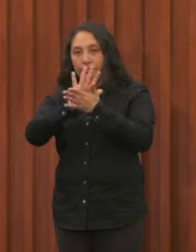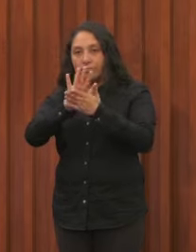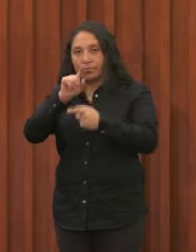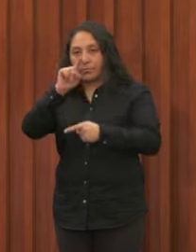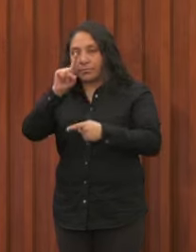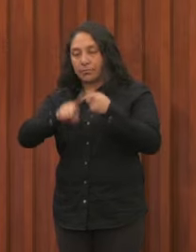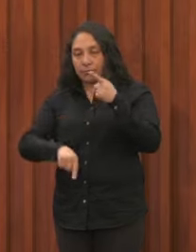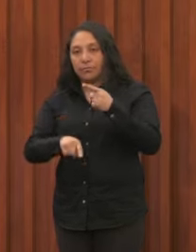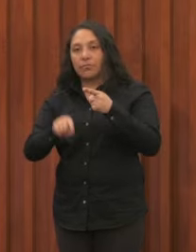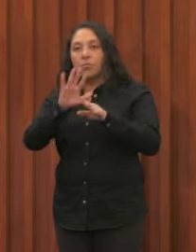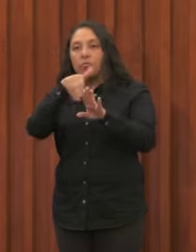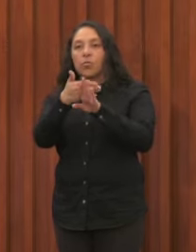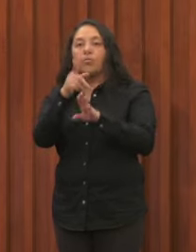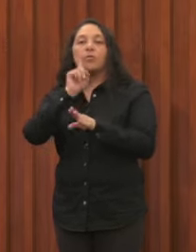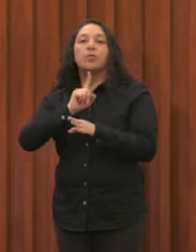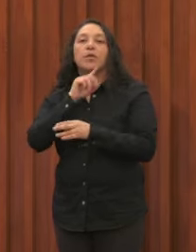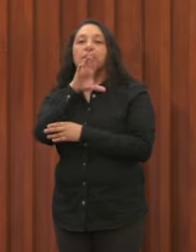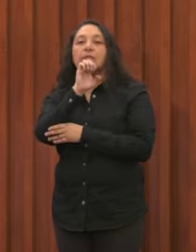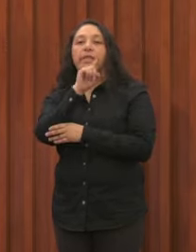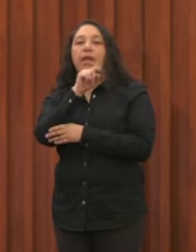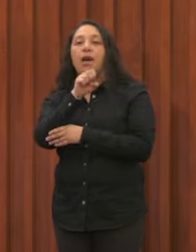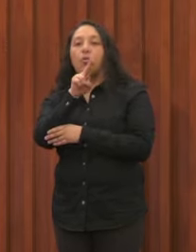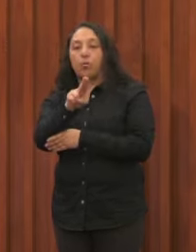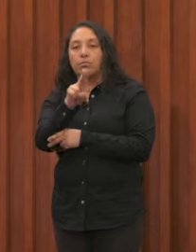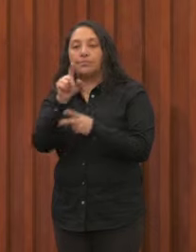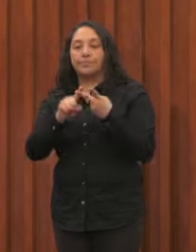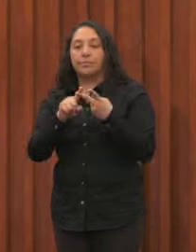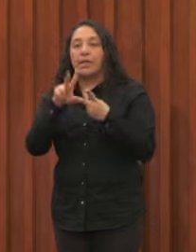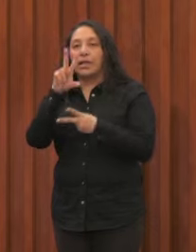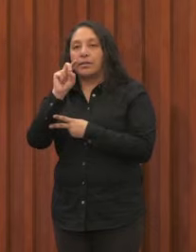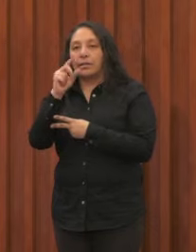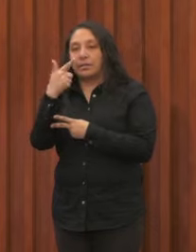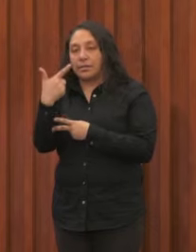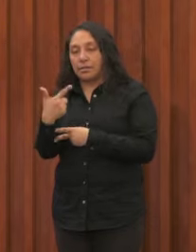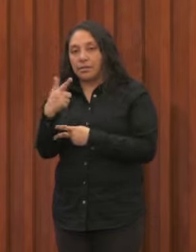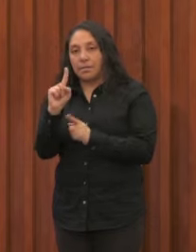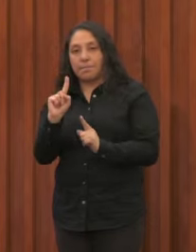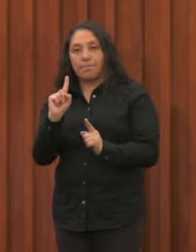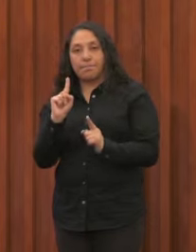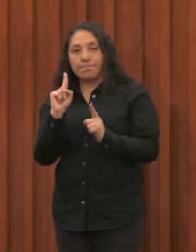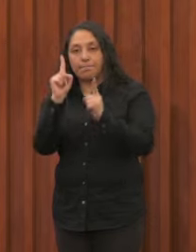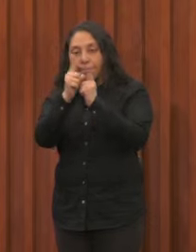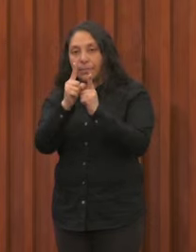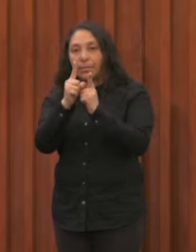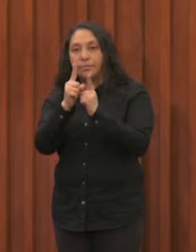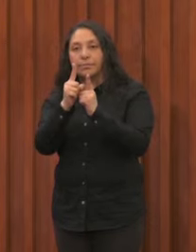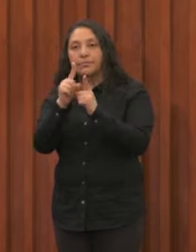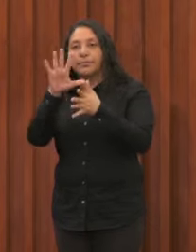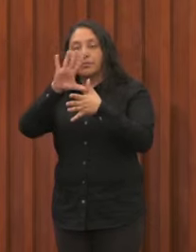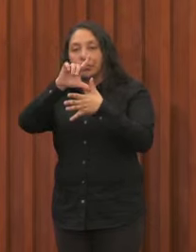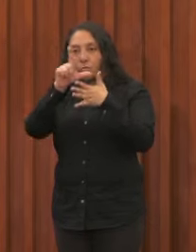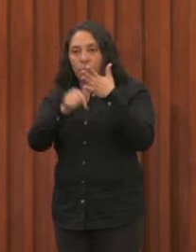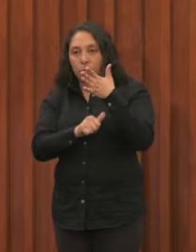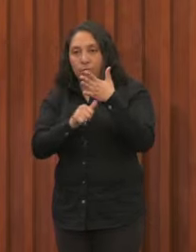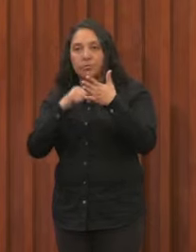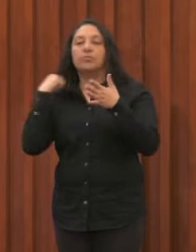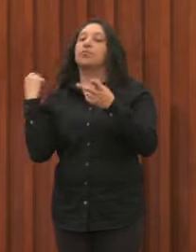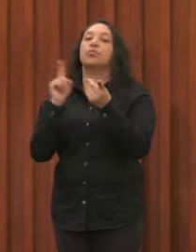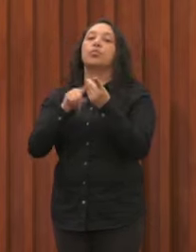Discriminación contra las Mujeres, la CEDAO. 37 del primer Encuentro Feminista Latinoamericano,